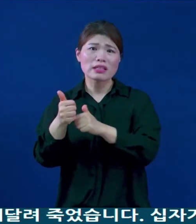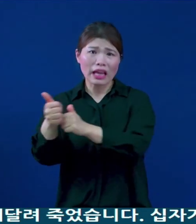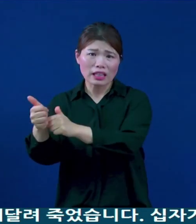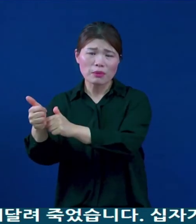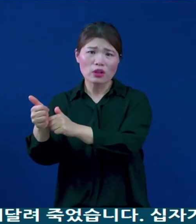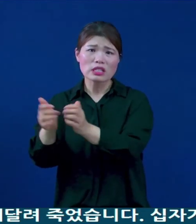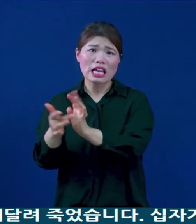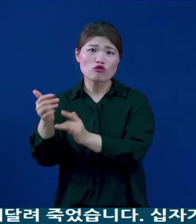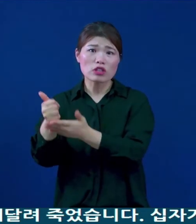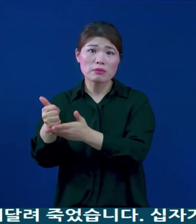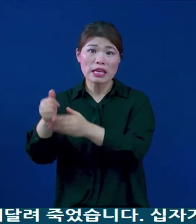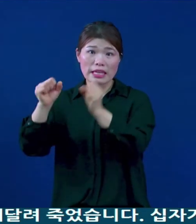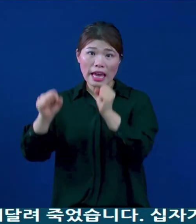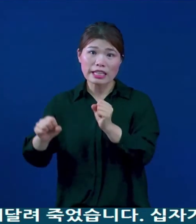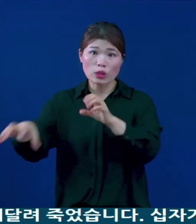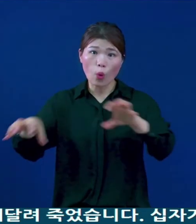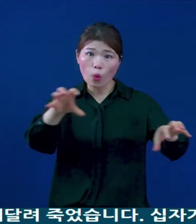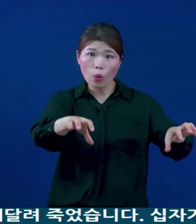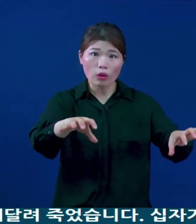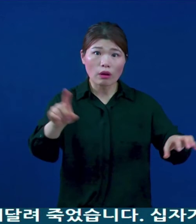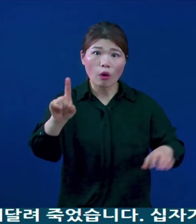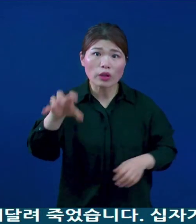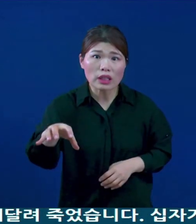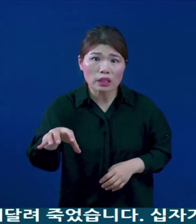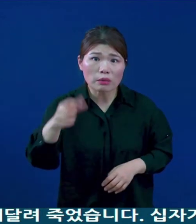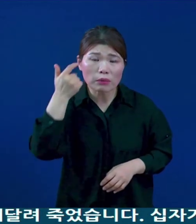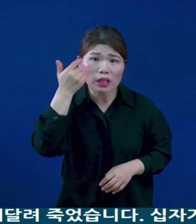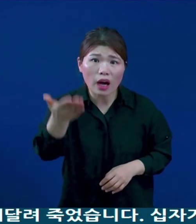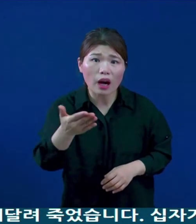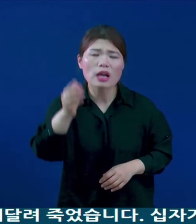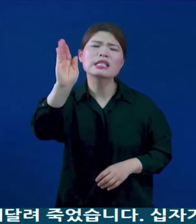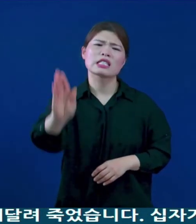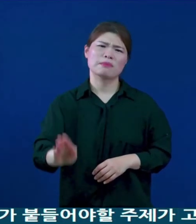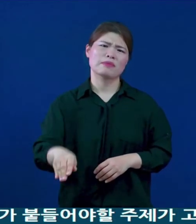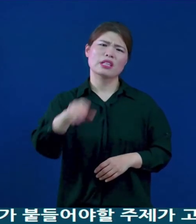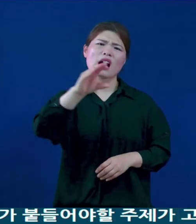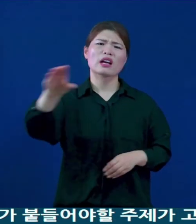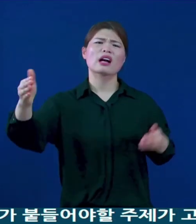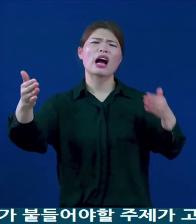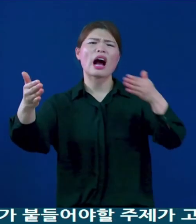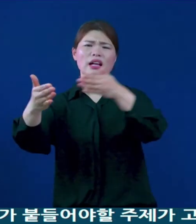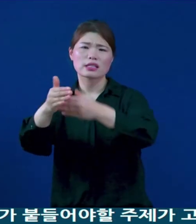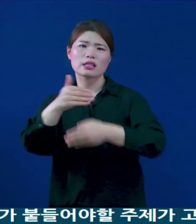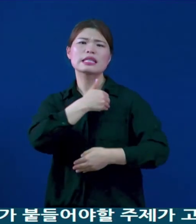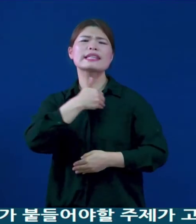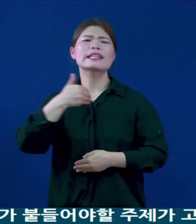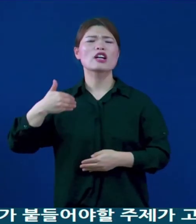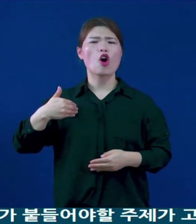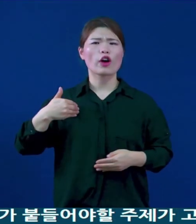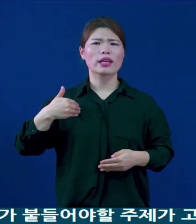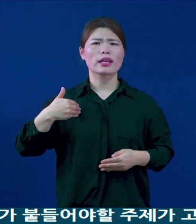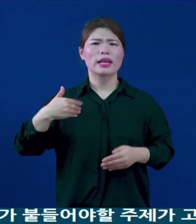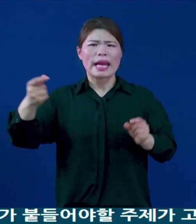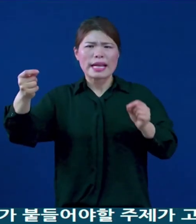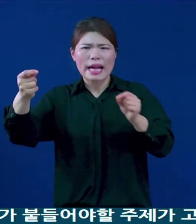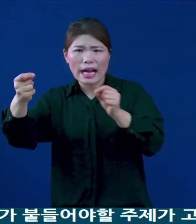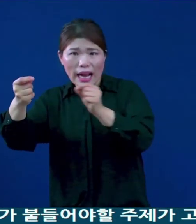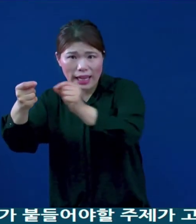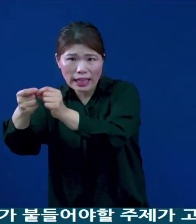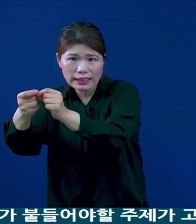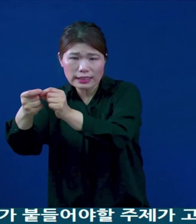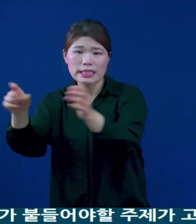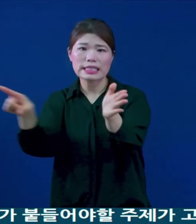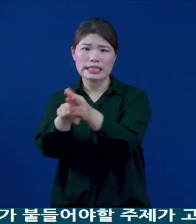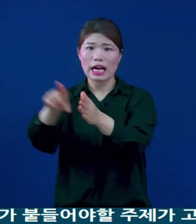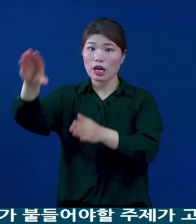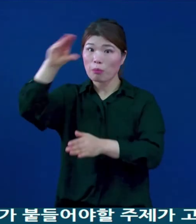곳 어디? 십자가. 거기까지도 같이 기꺼이 가까이 가는 그의 신앙, 우리가 본받을 수